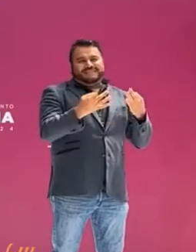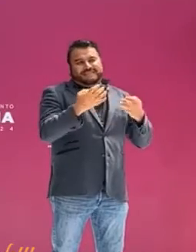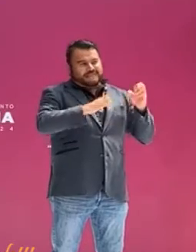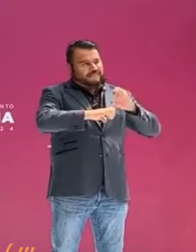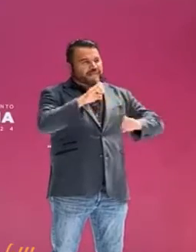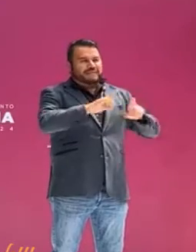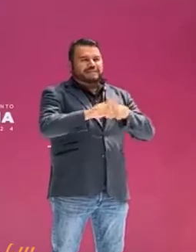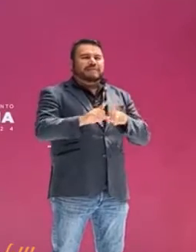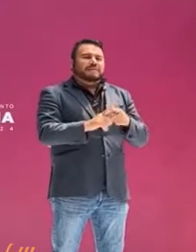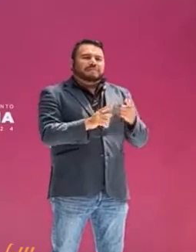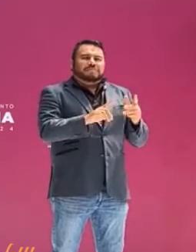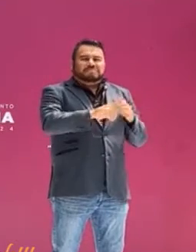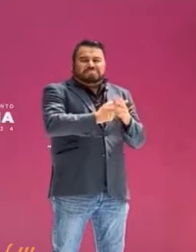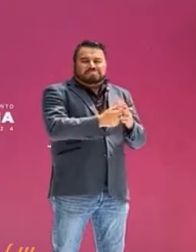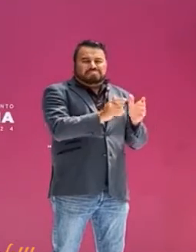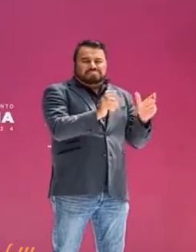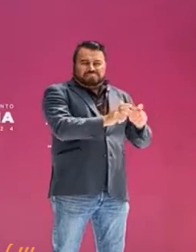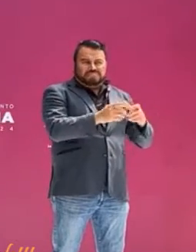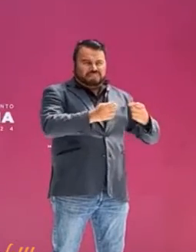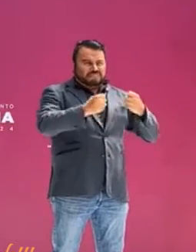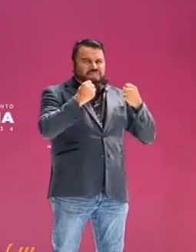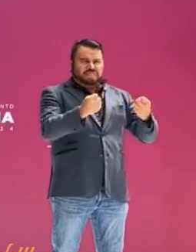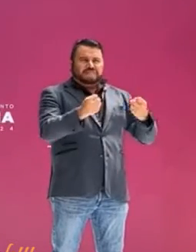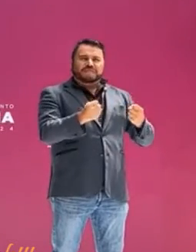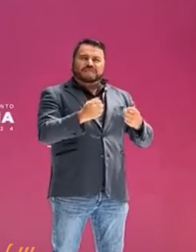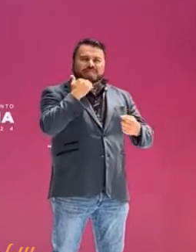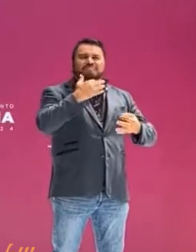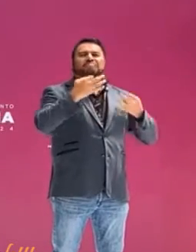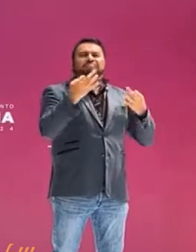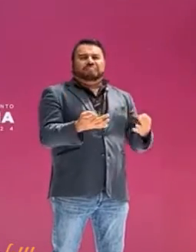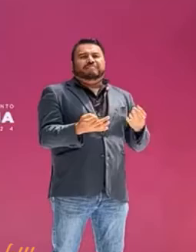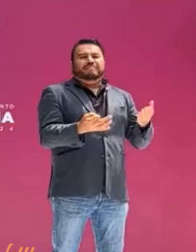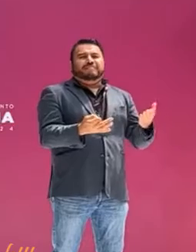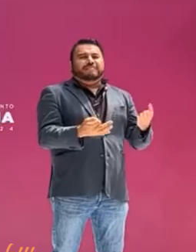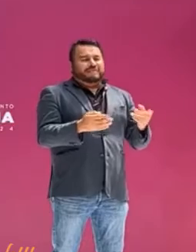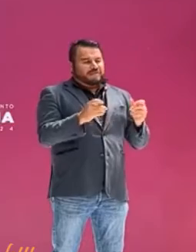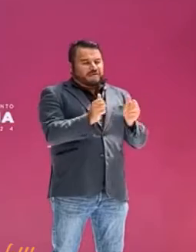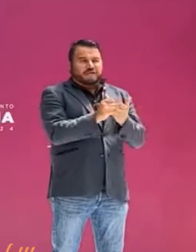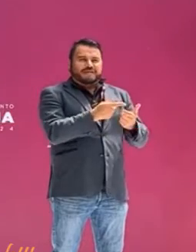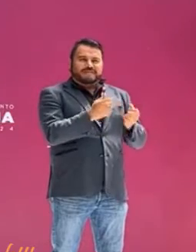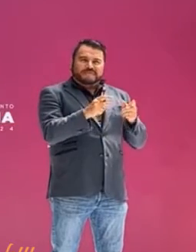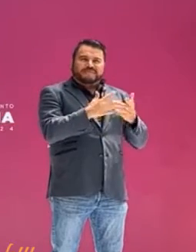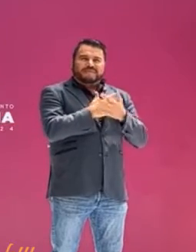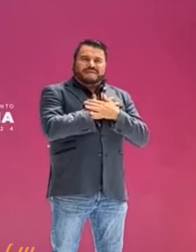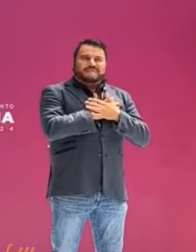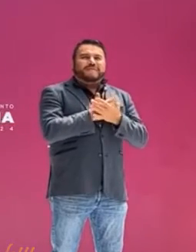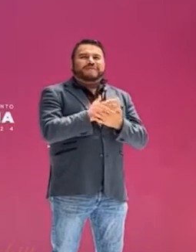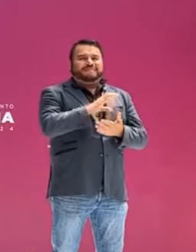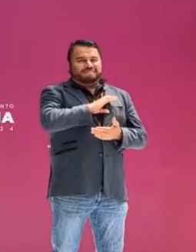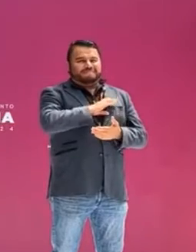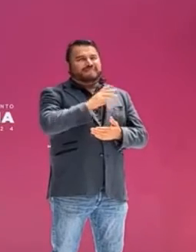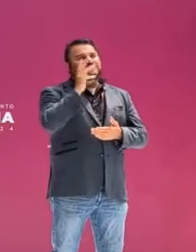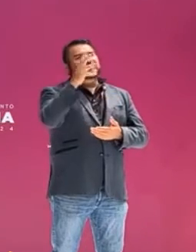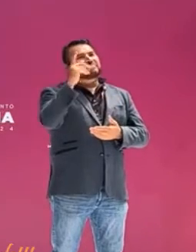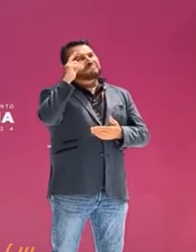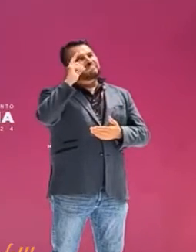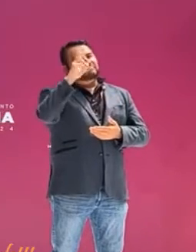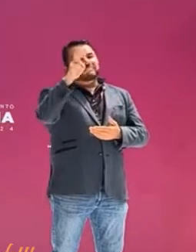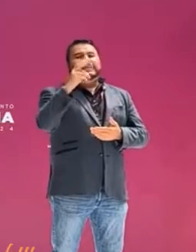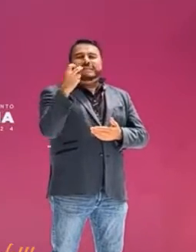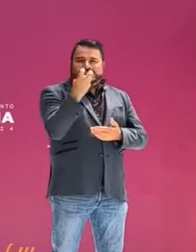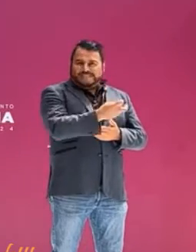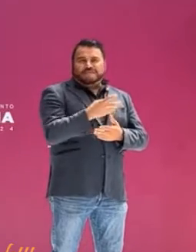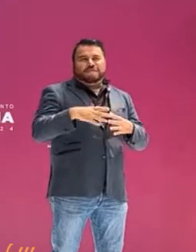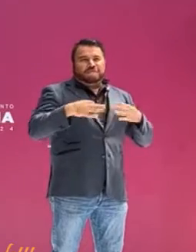pequeño, fuerte, digno, pero lleno de amor, cariño e ilusiones del futuro. Para eso es Fondos